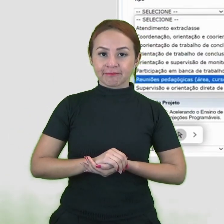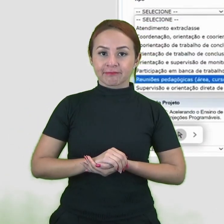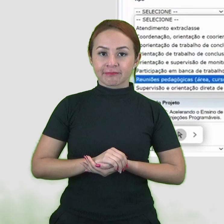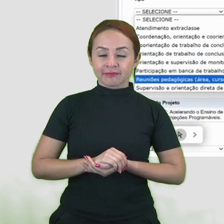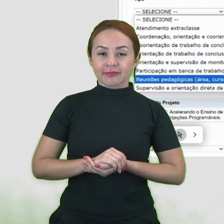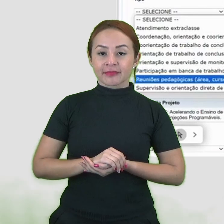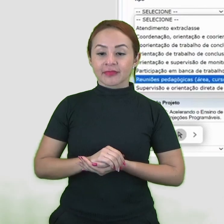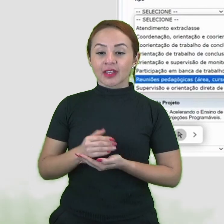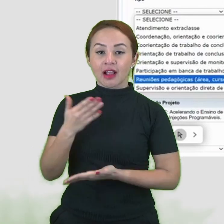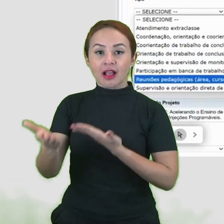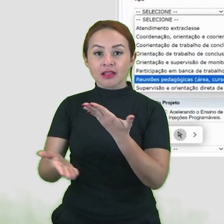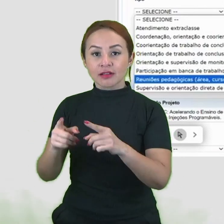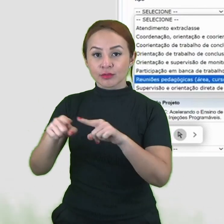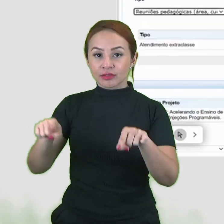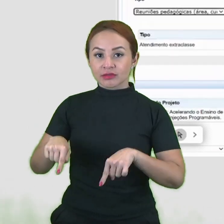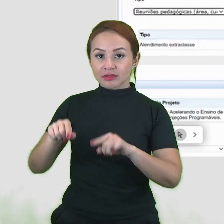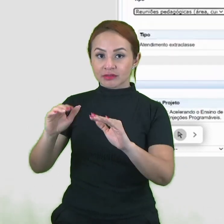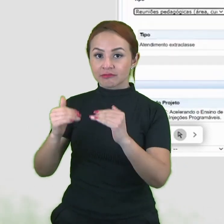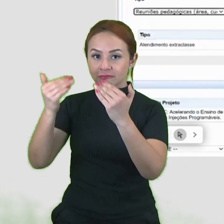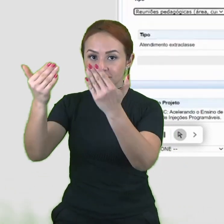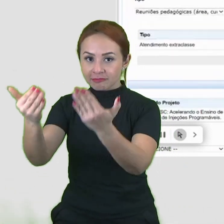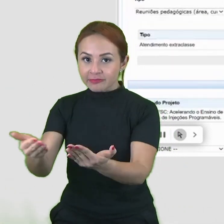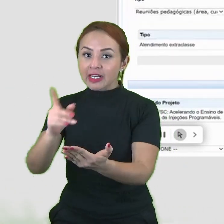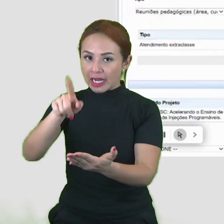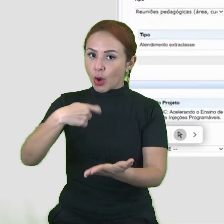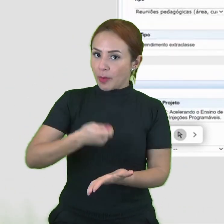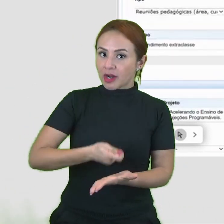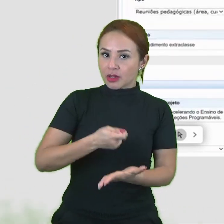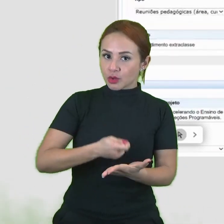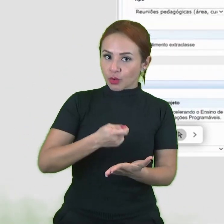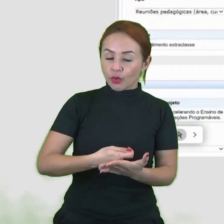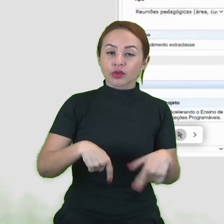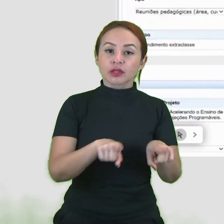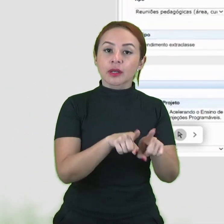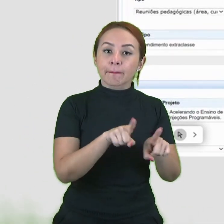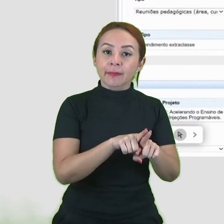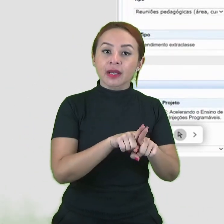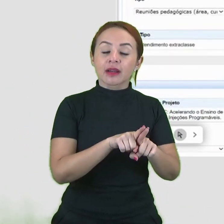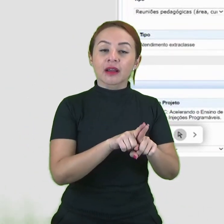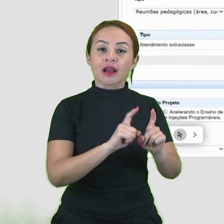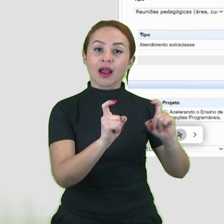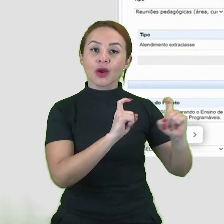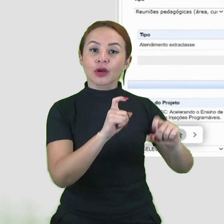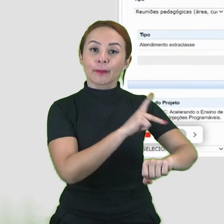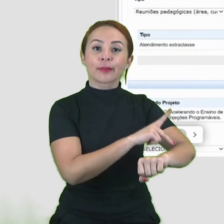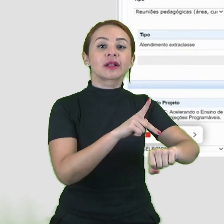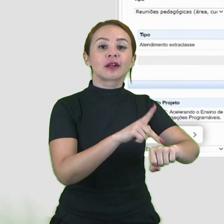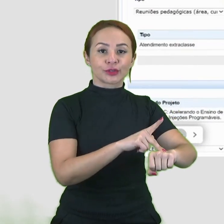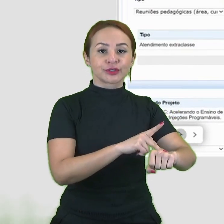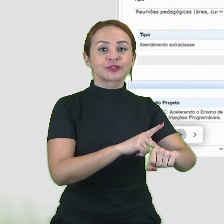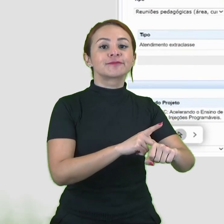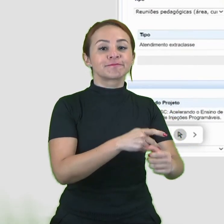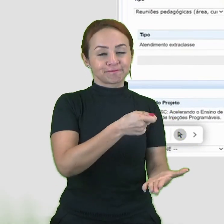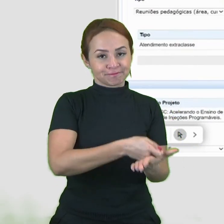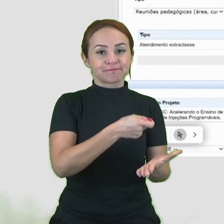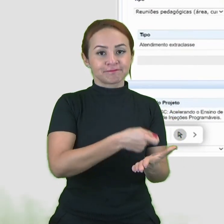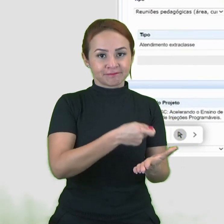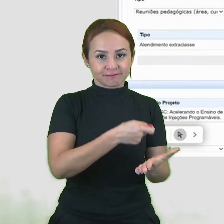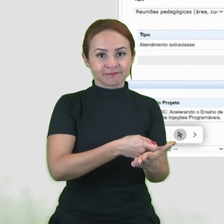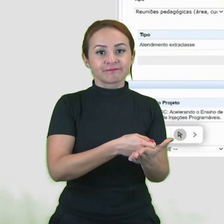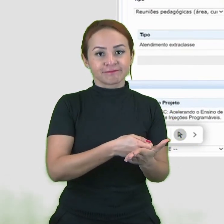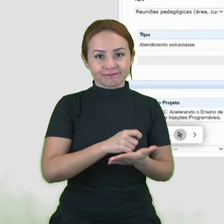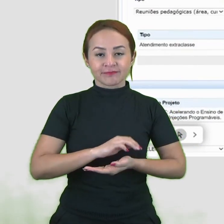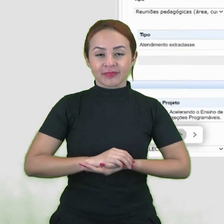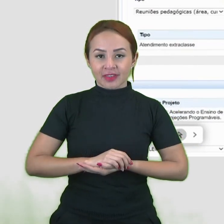né, obrigatória são as reuniões pedagógicas. Então, eu vou colocar aqui, a gente vai descrever para quais reuniões